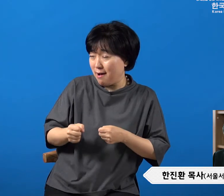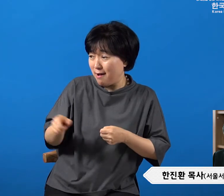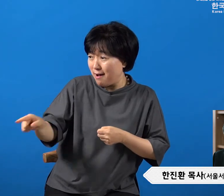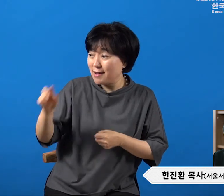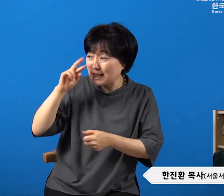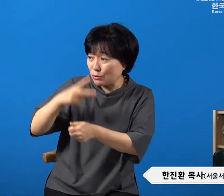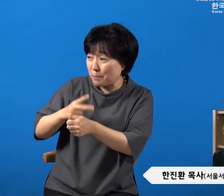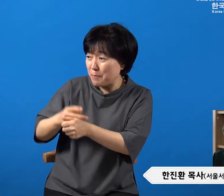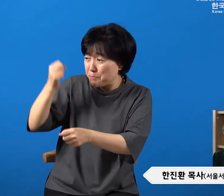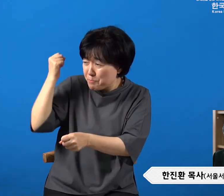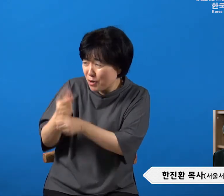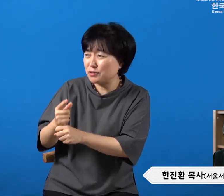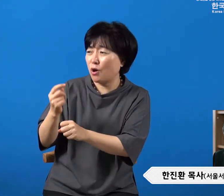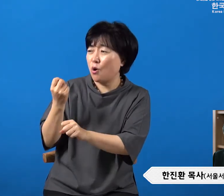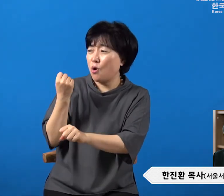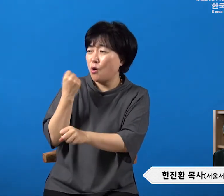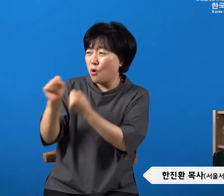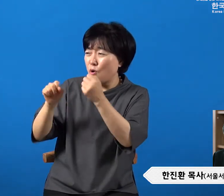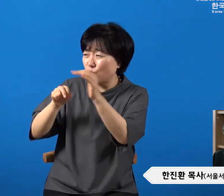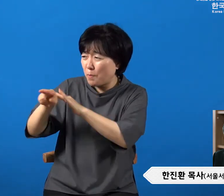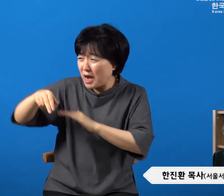진짜 놀라 자빠질 지경입니다.